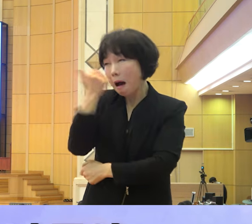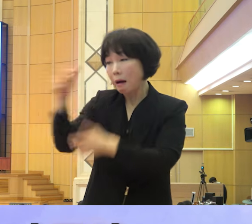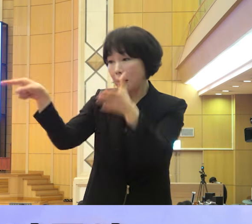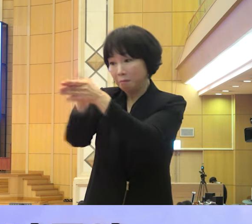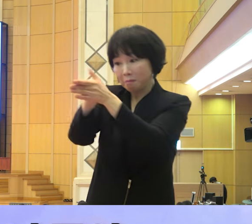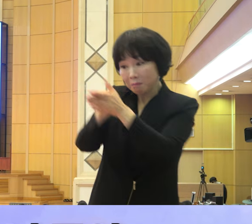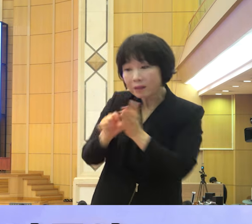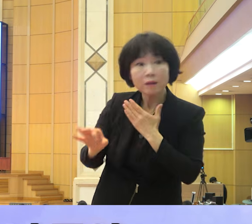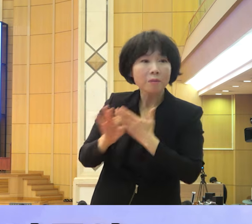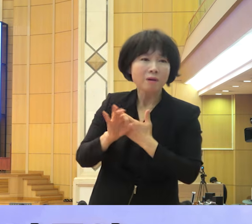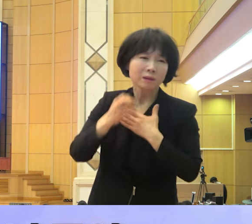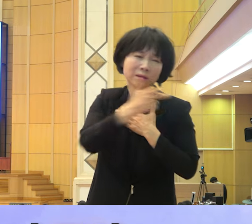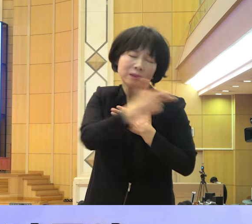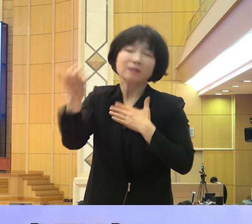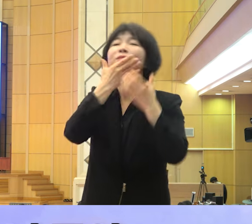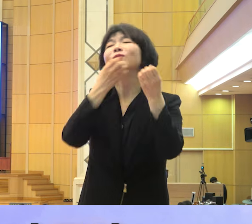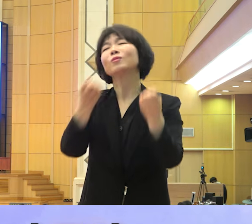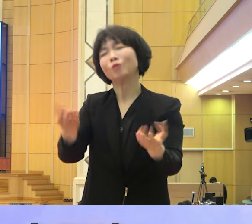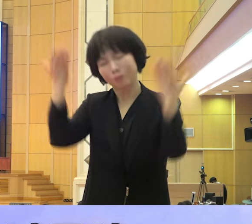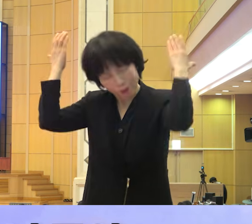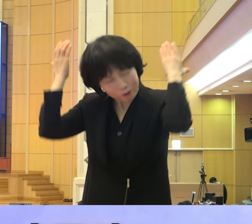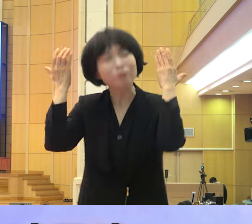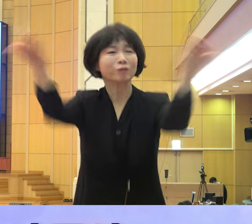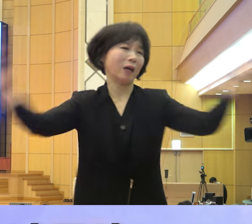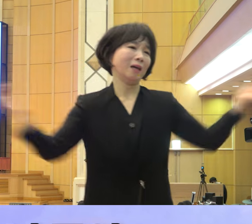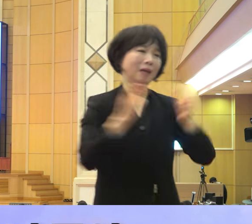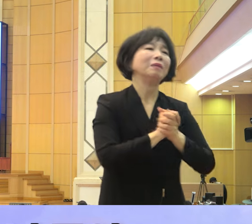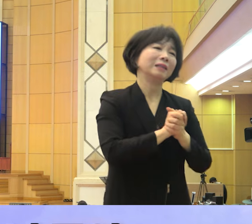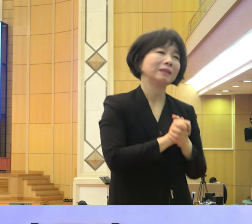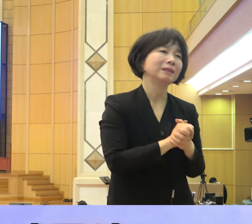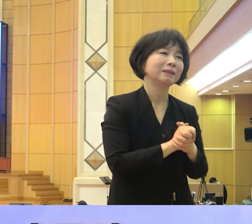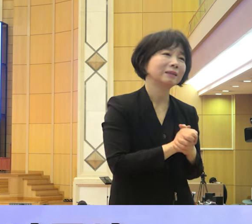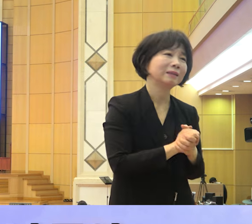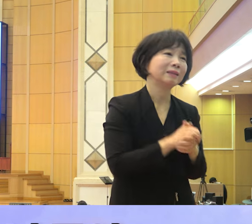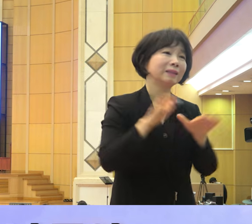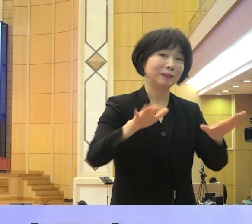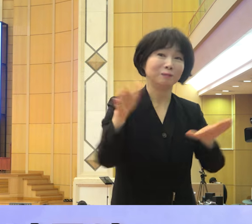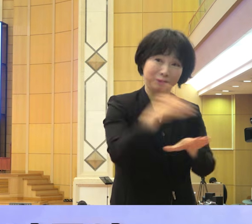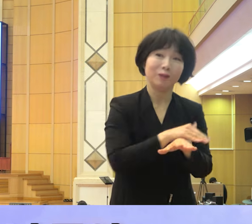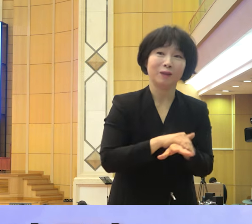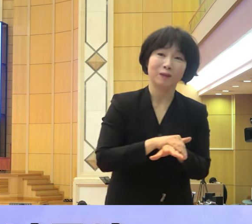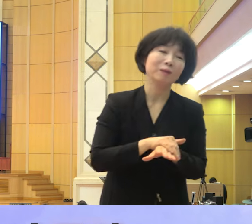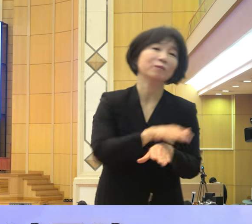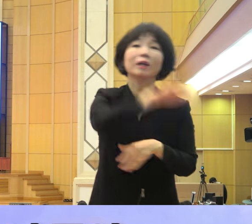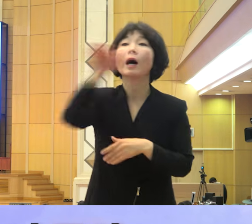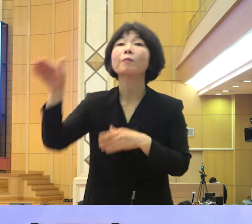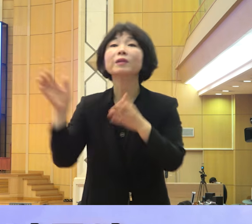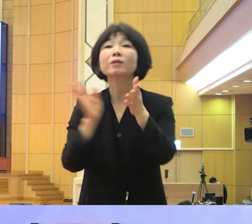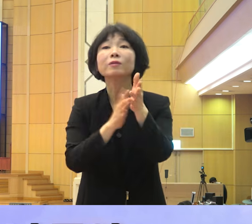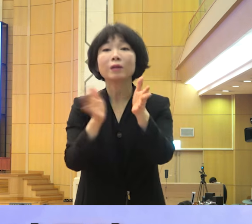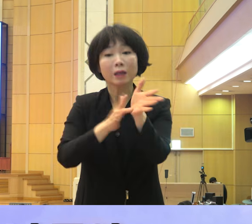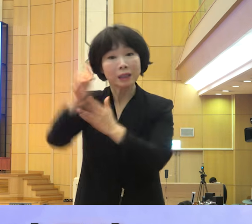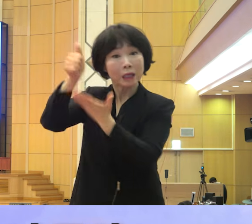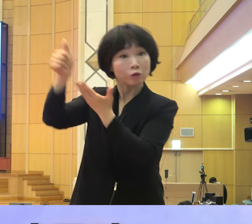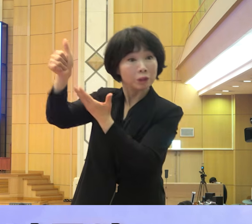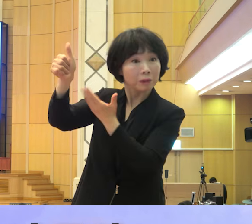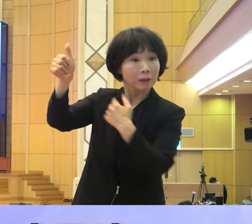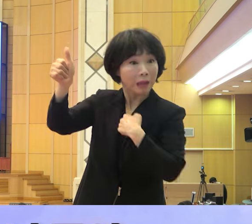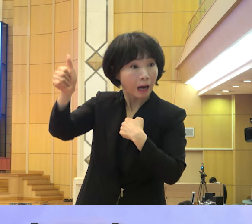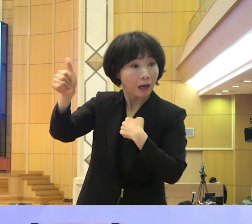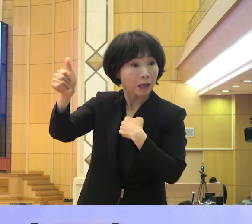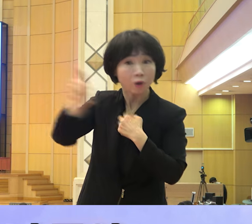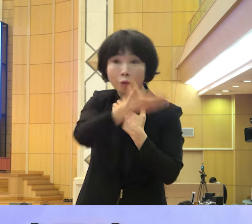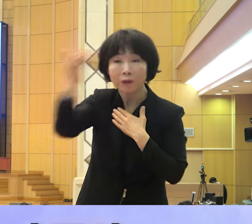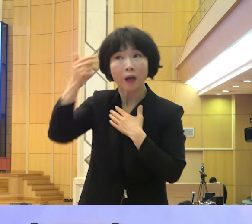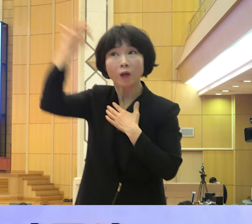할렐루야, 얼마나 큰 축복이냐 이 말이지. 이제부터 예수님이 나에게 영혼이 잘되게